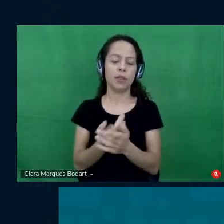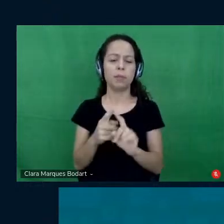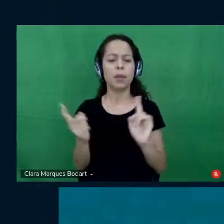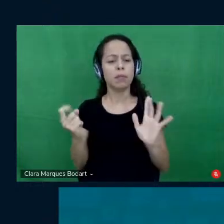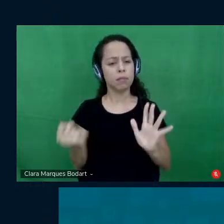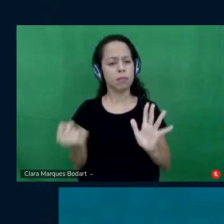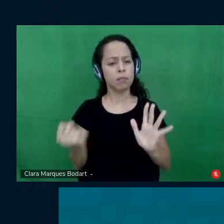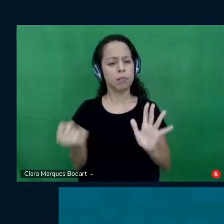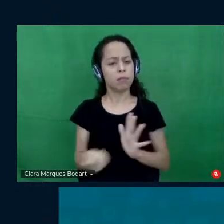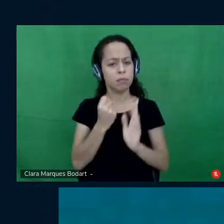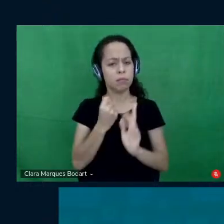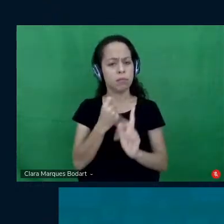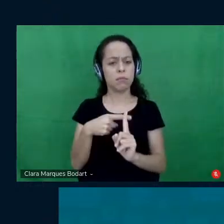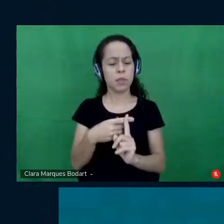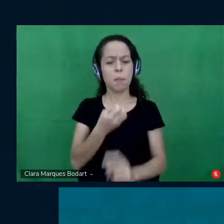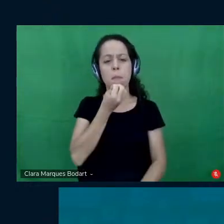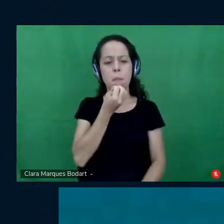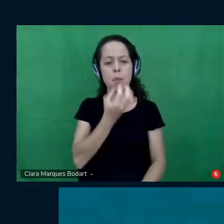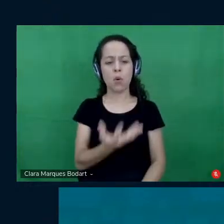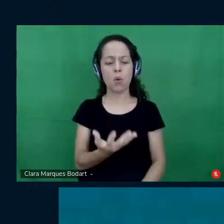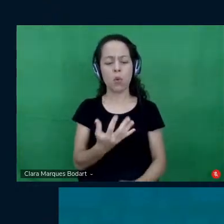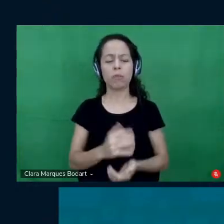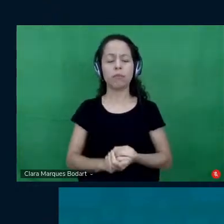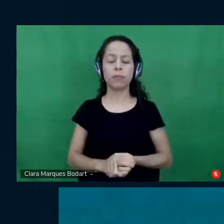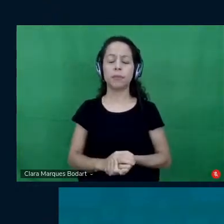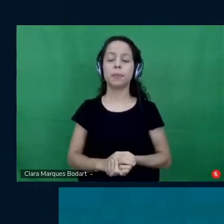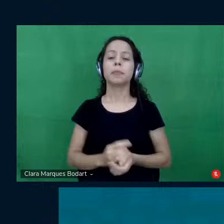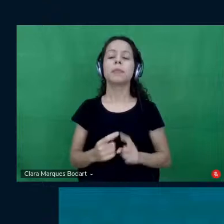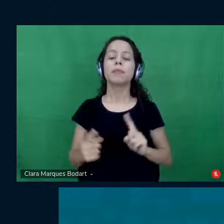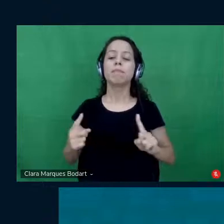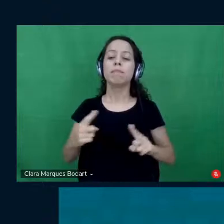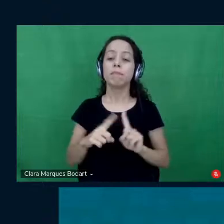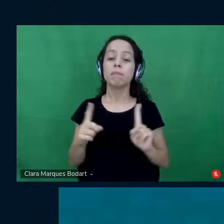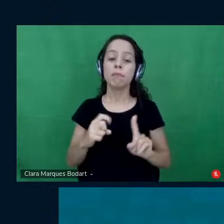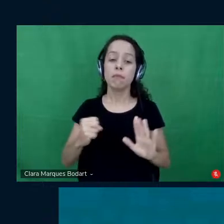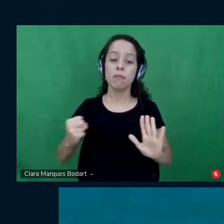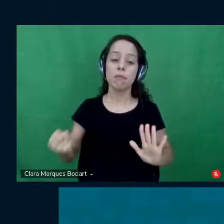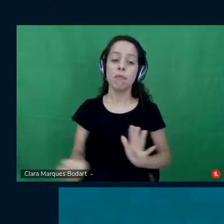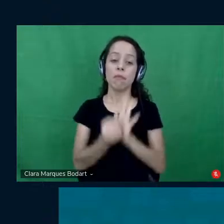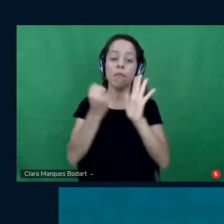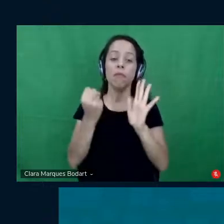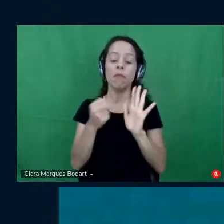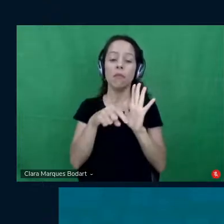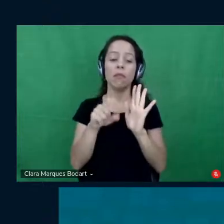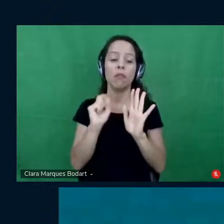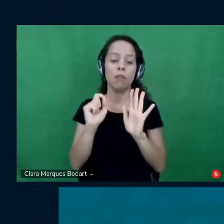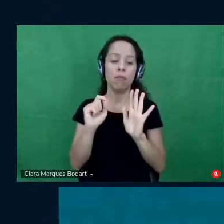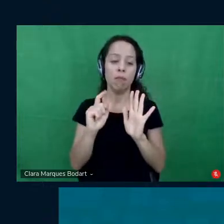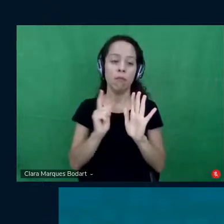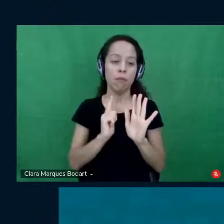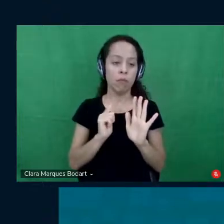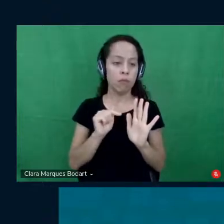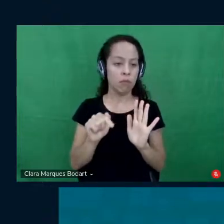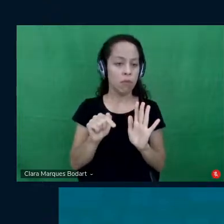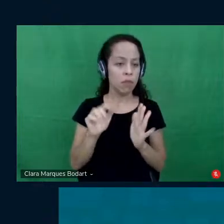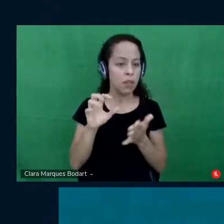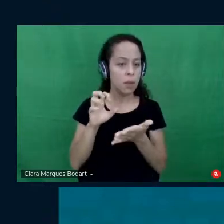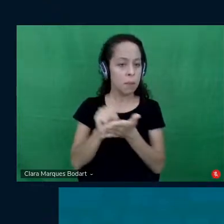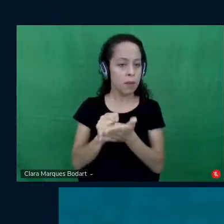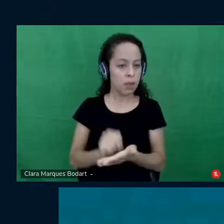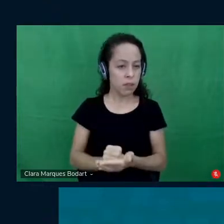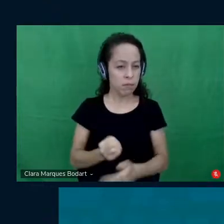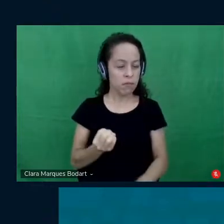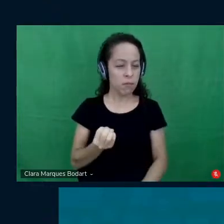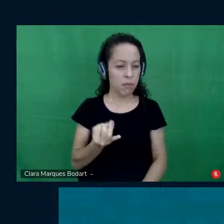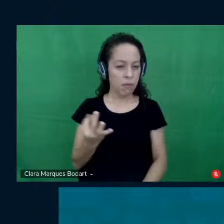diria. Só que esse impacto positivo, né, essa subida rápida da taxa líquida de matrícula, e